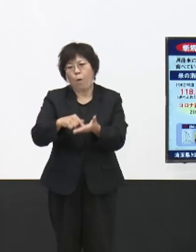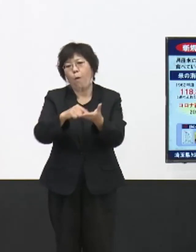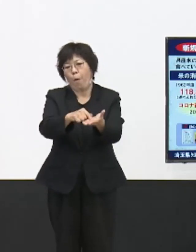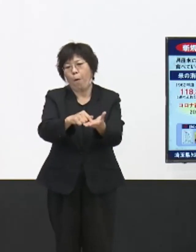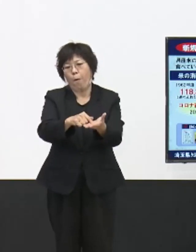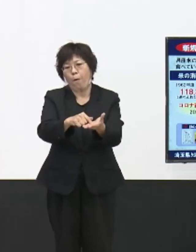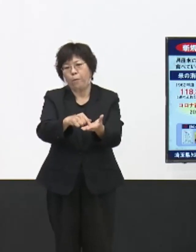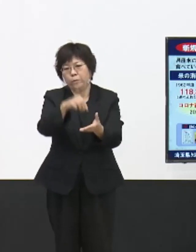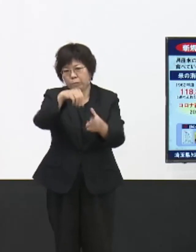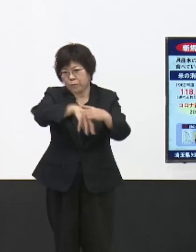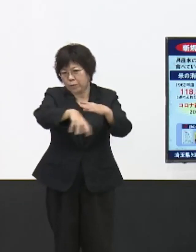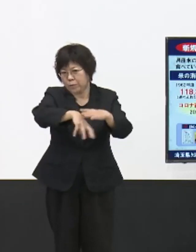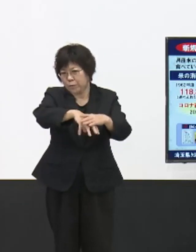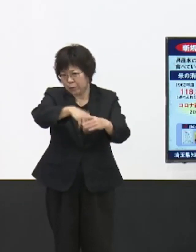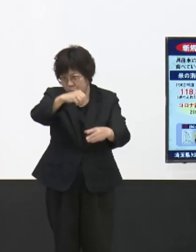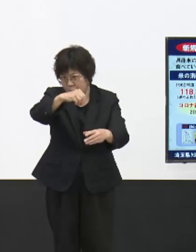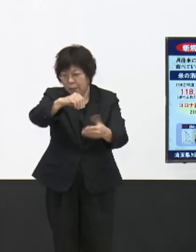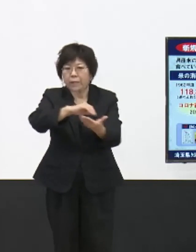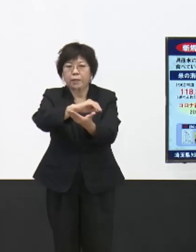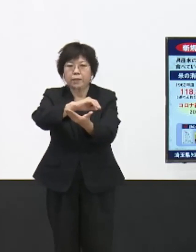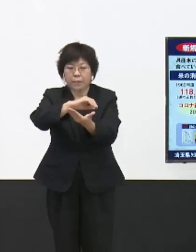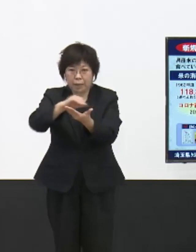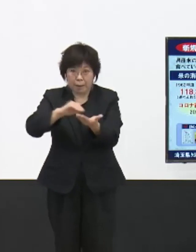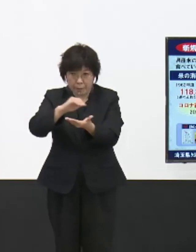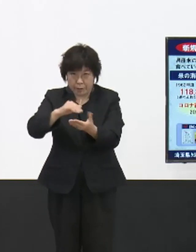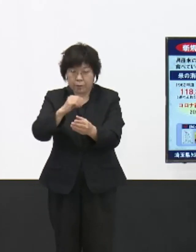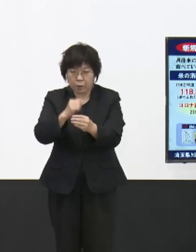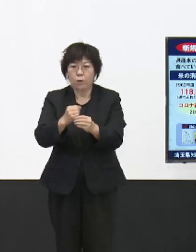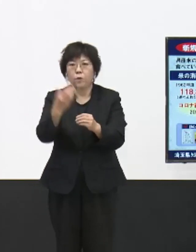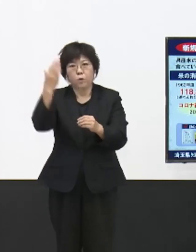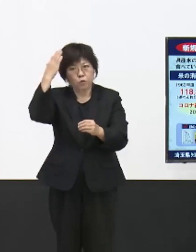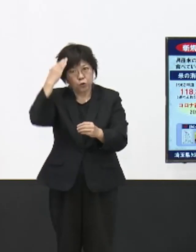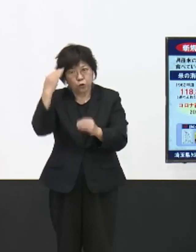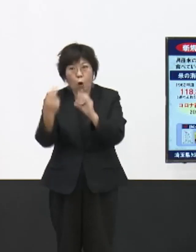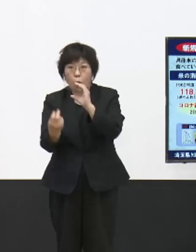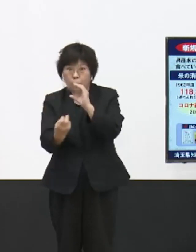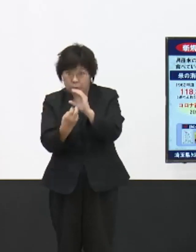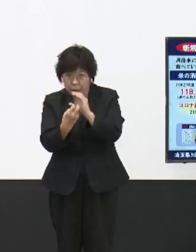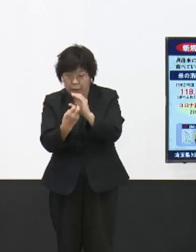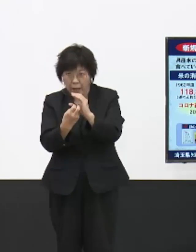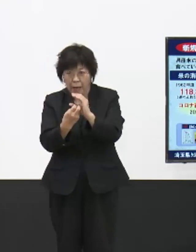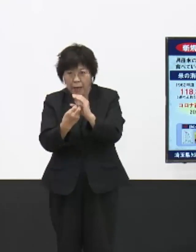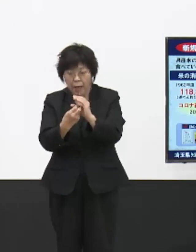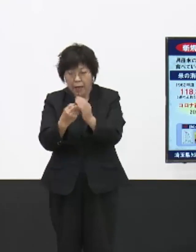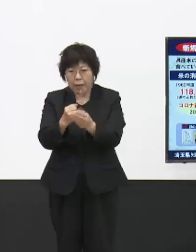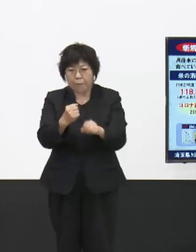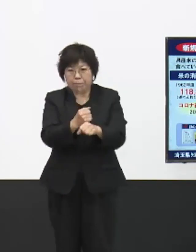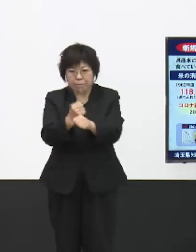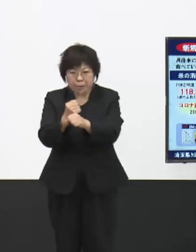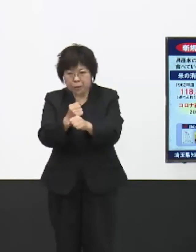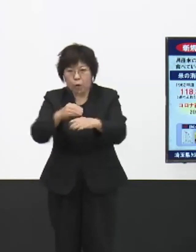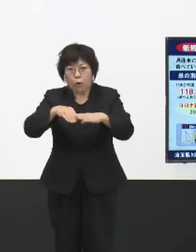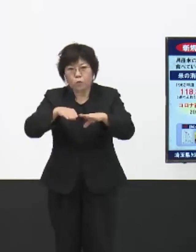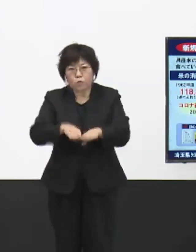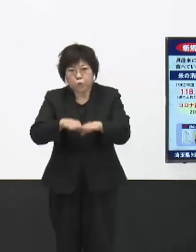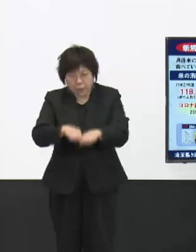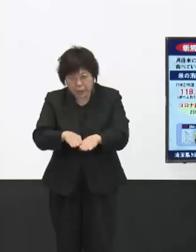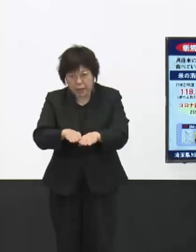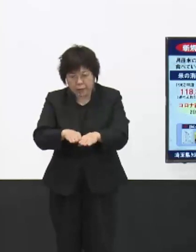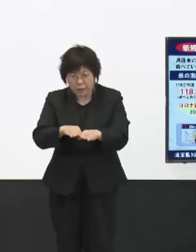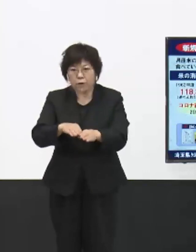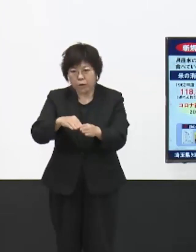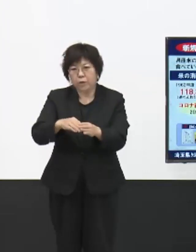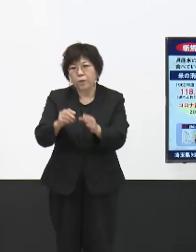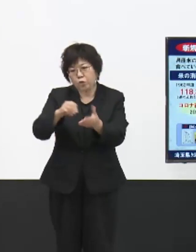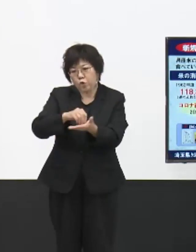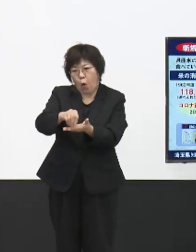国黒豚味噌漬け生姜焼きセットをプレゼントすることになっています。今年産